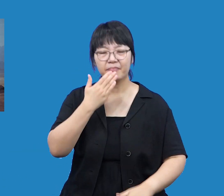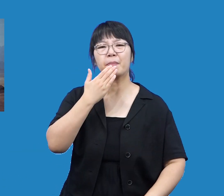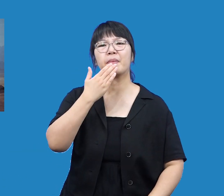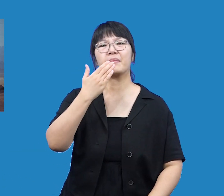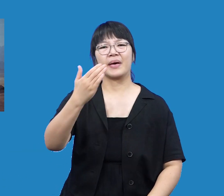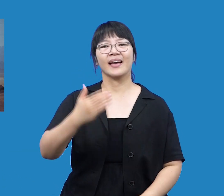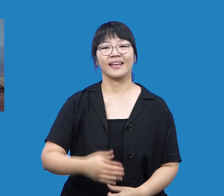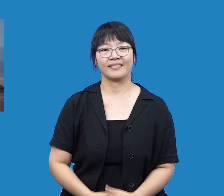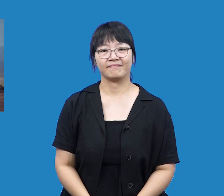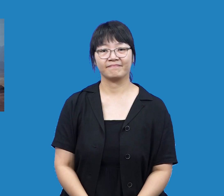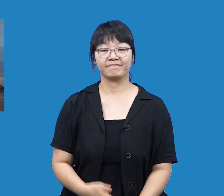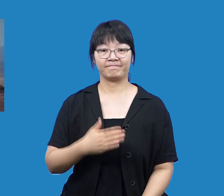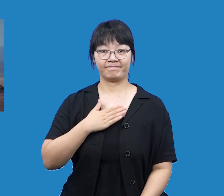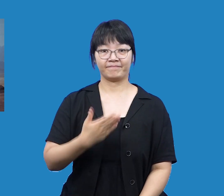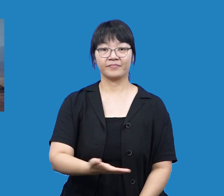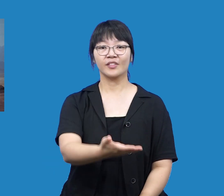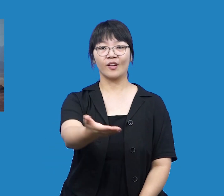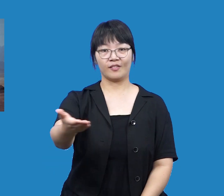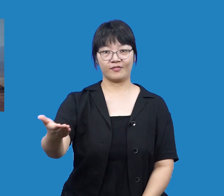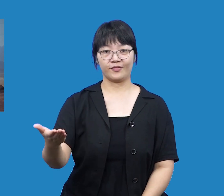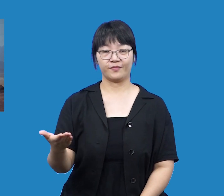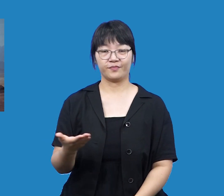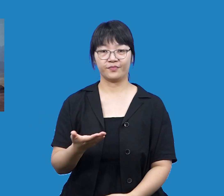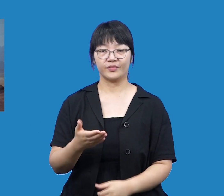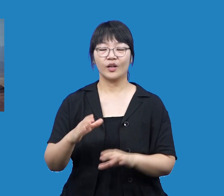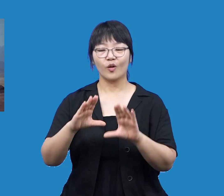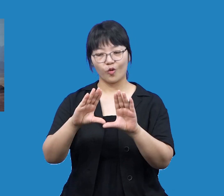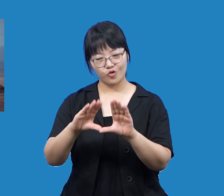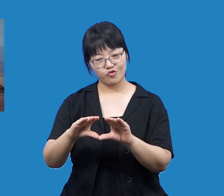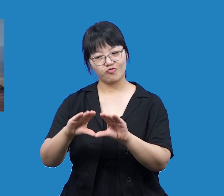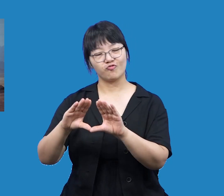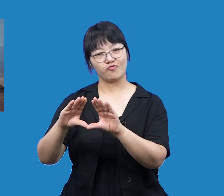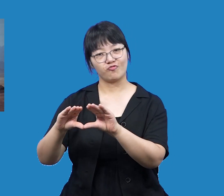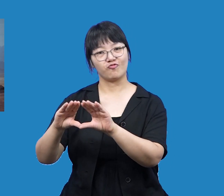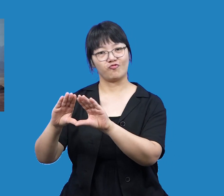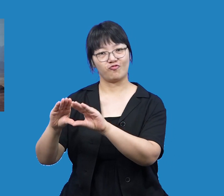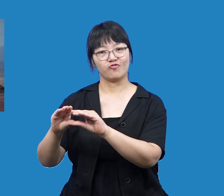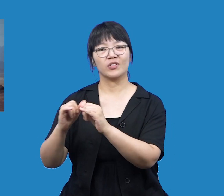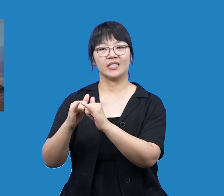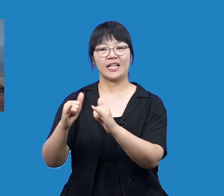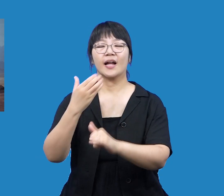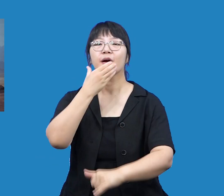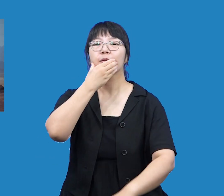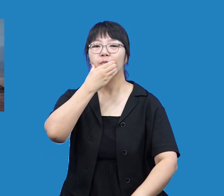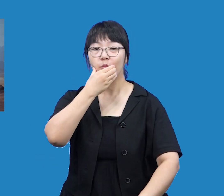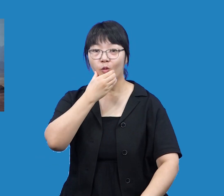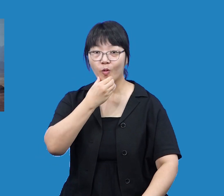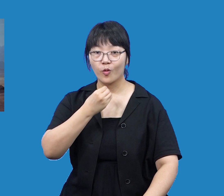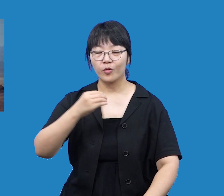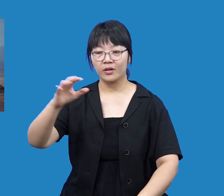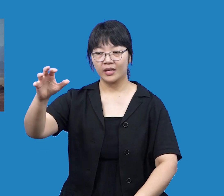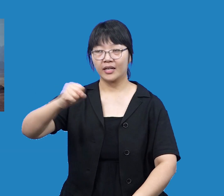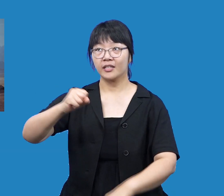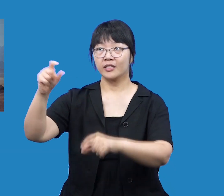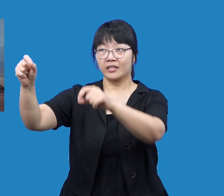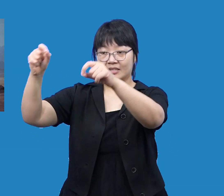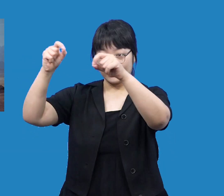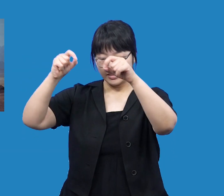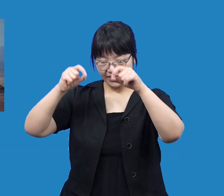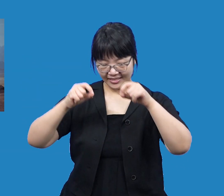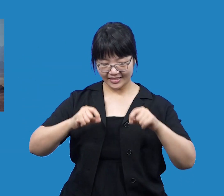것입니다. 저와 여러분이 바로 이 온유한 사람의 복, 이 복을 누리는 복된 주일이